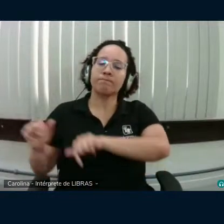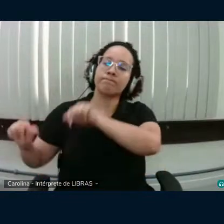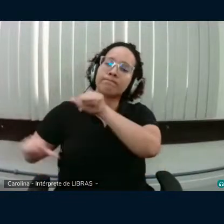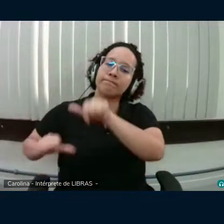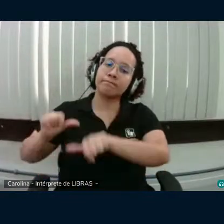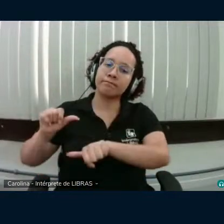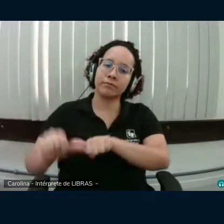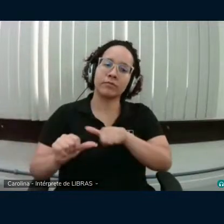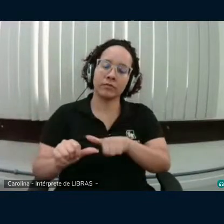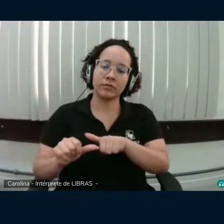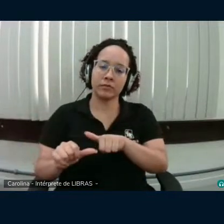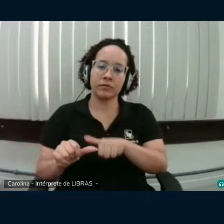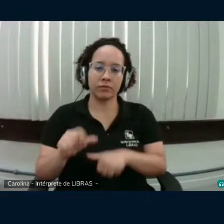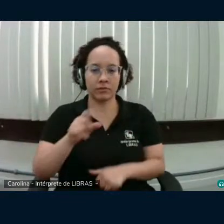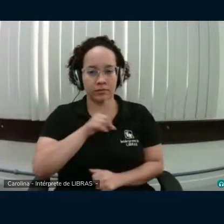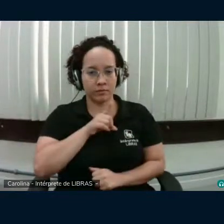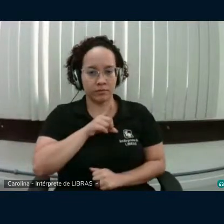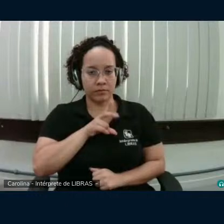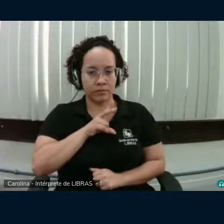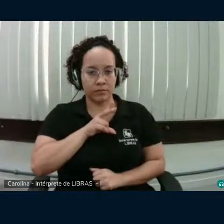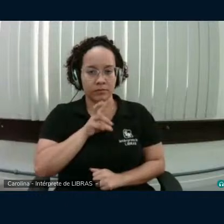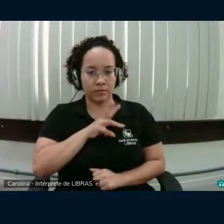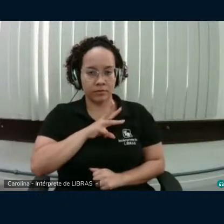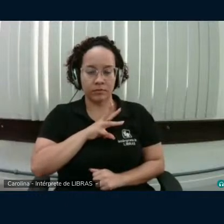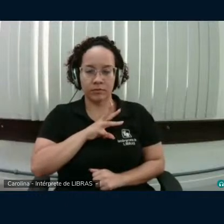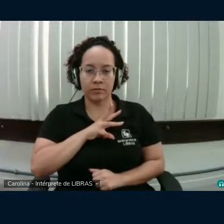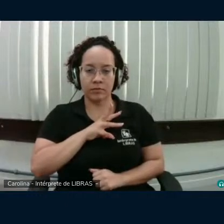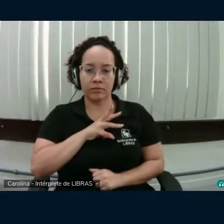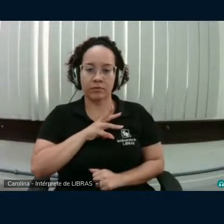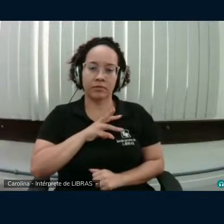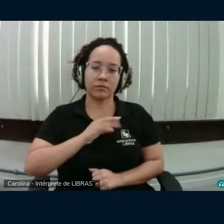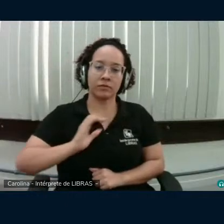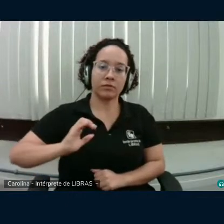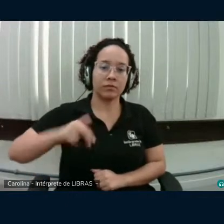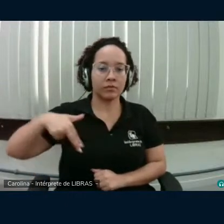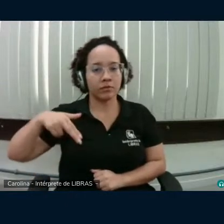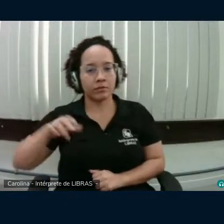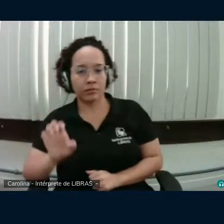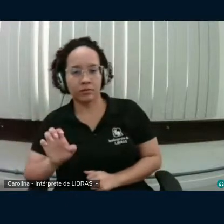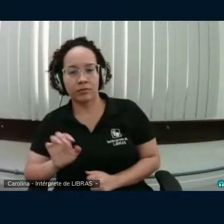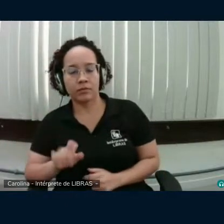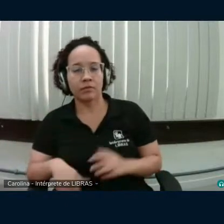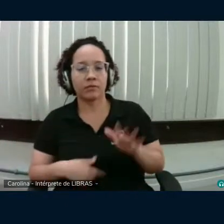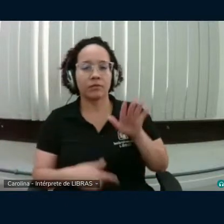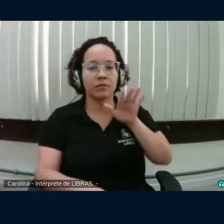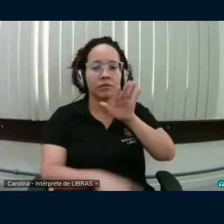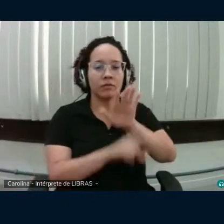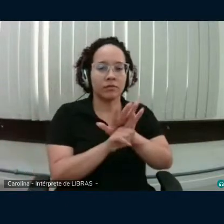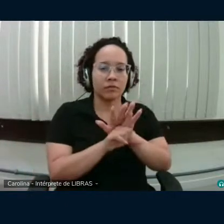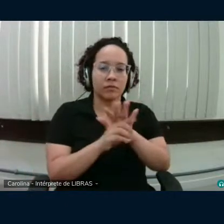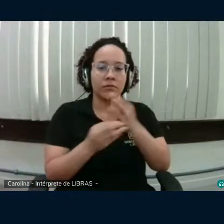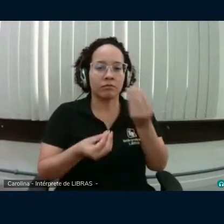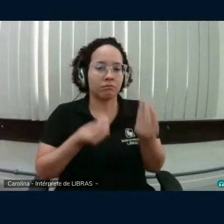médio? Por qual caminho articulado? CNE? Legislativo?